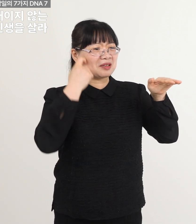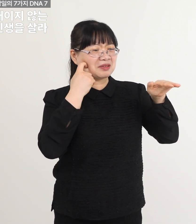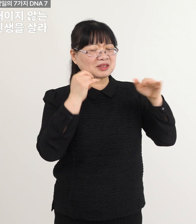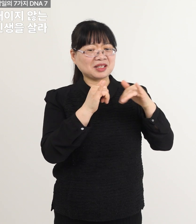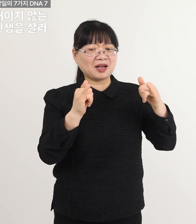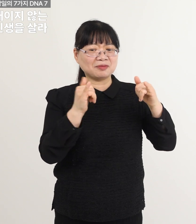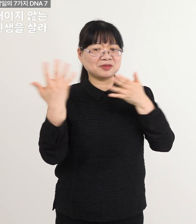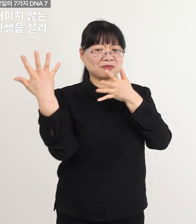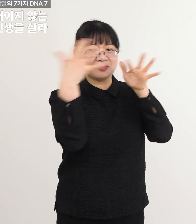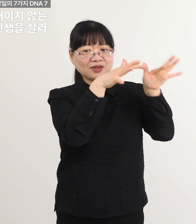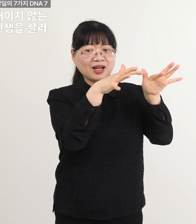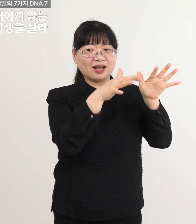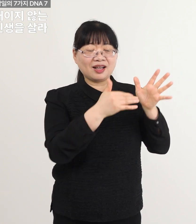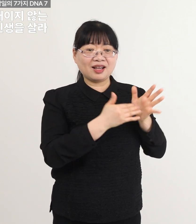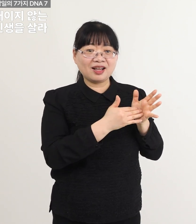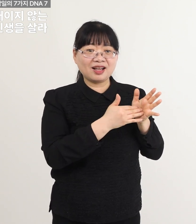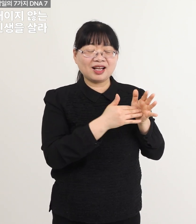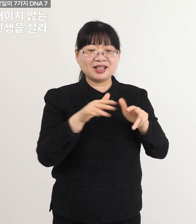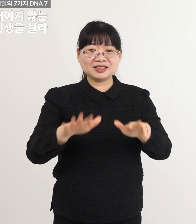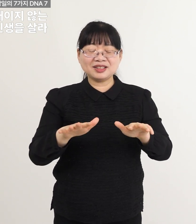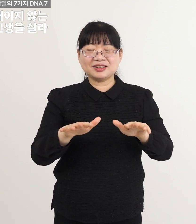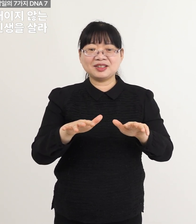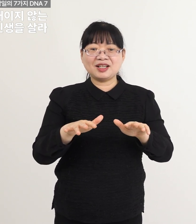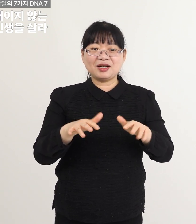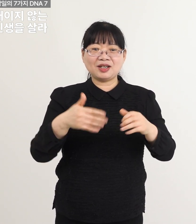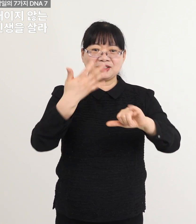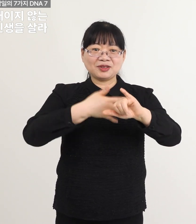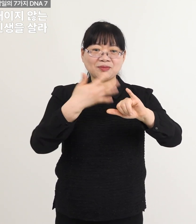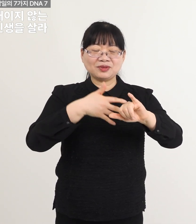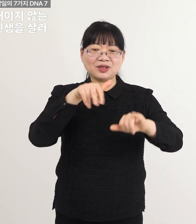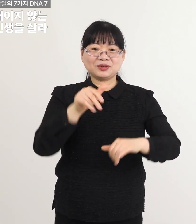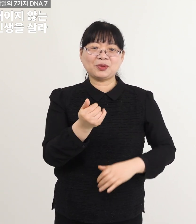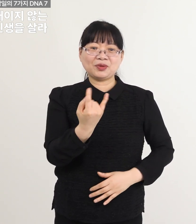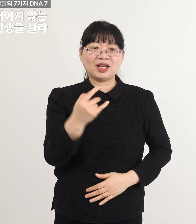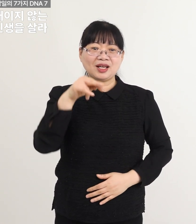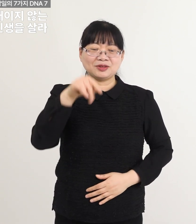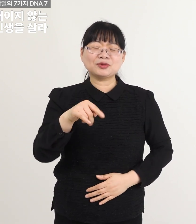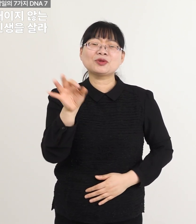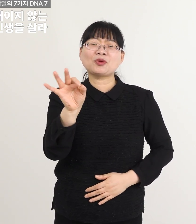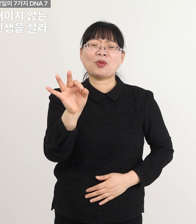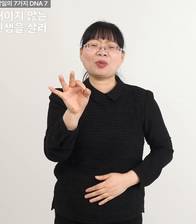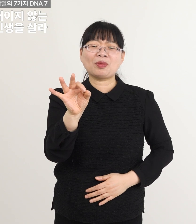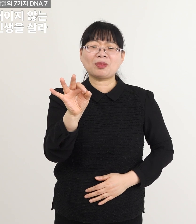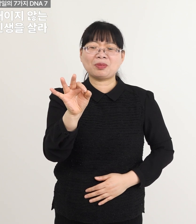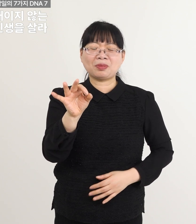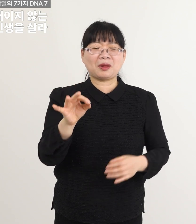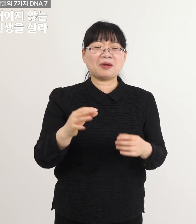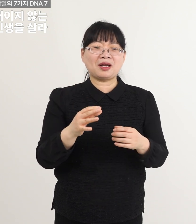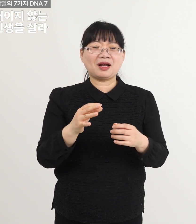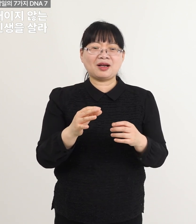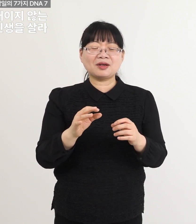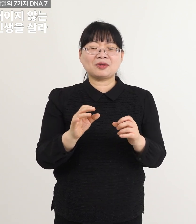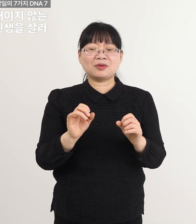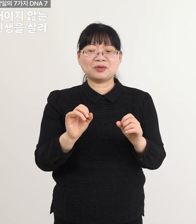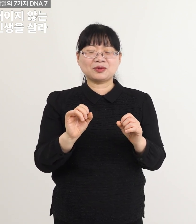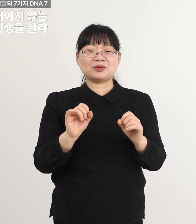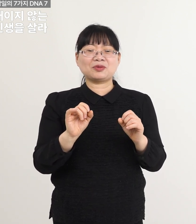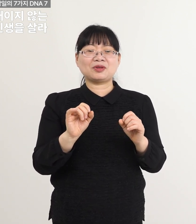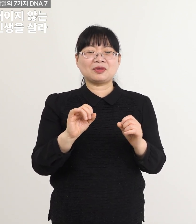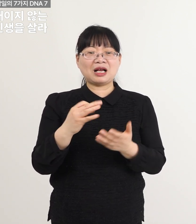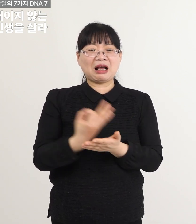주목을 받아요. 요즘은 조회수가 이거하고 맞물리니까 그런 거 하지